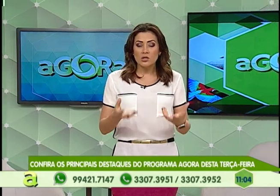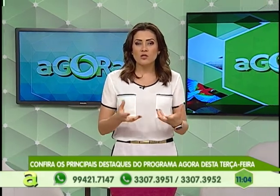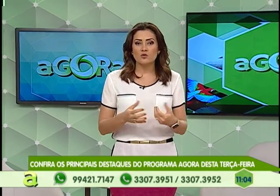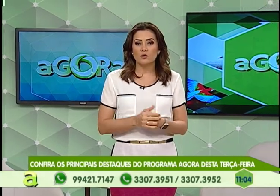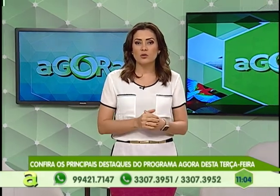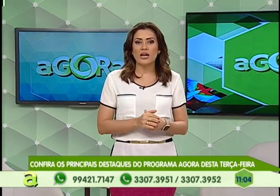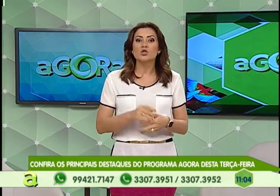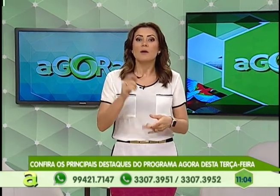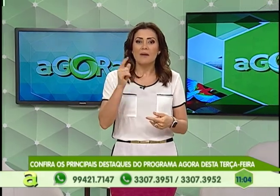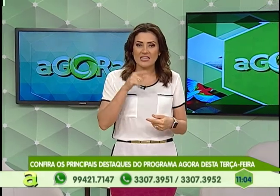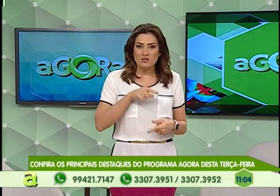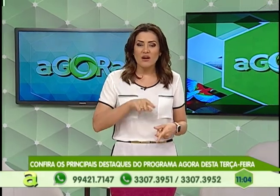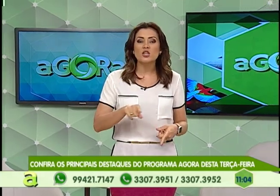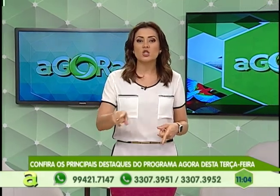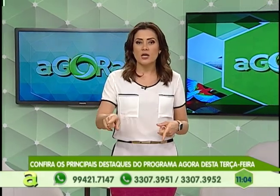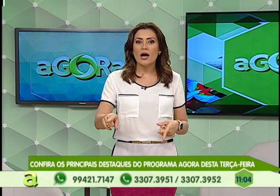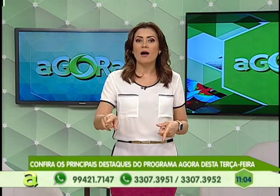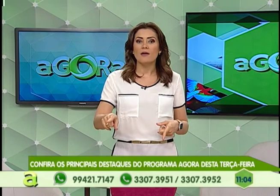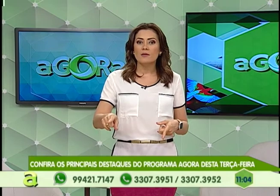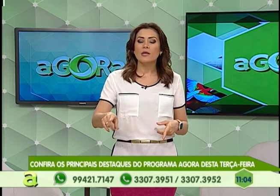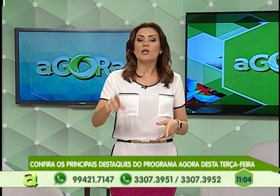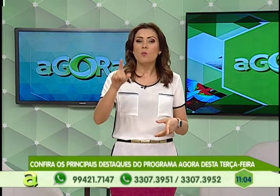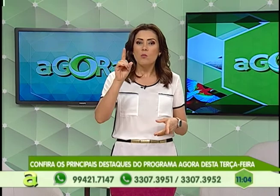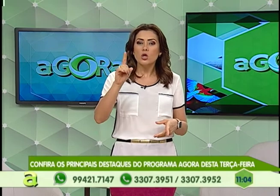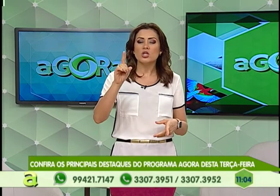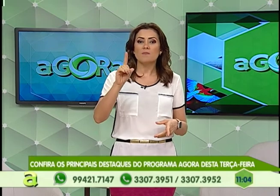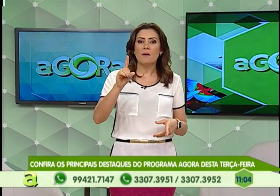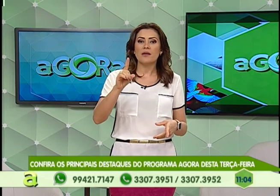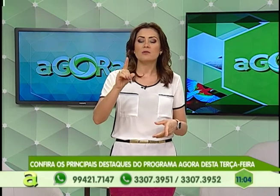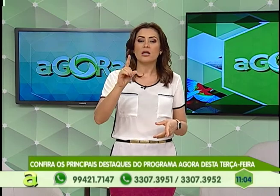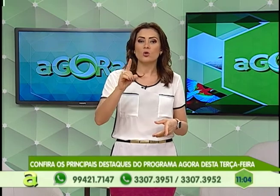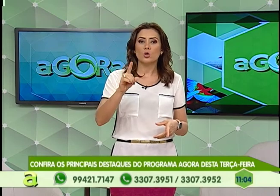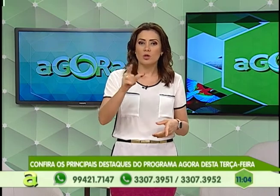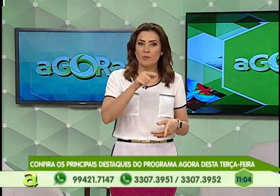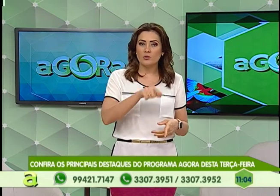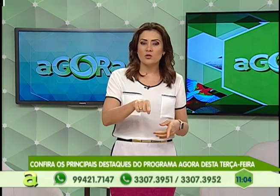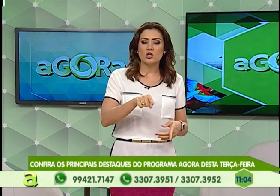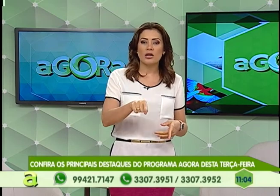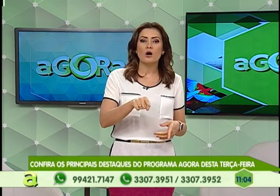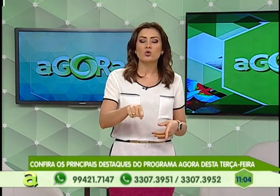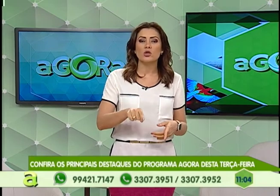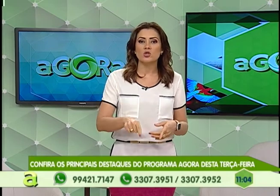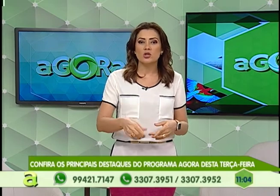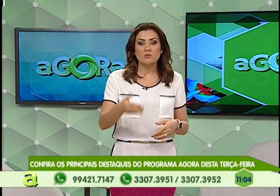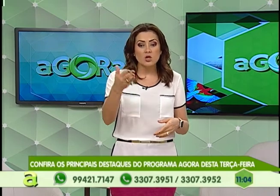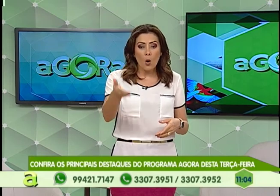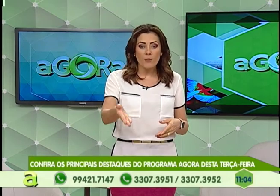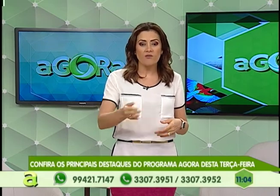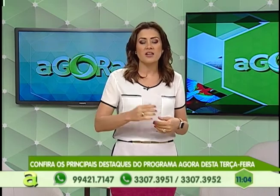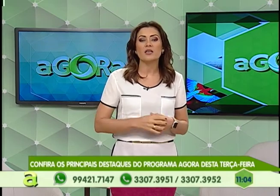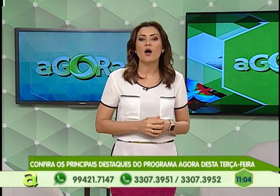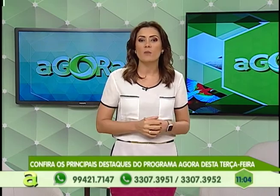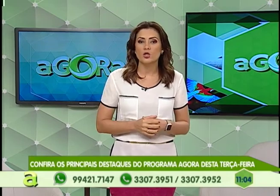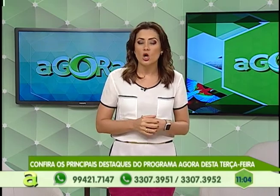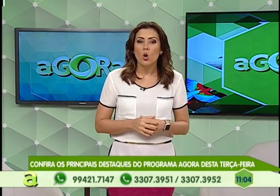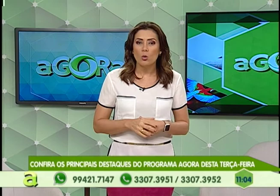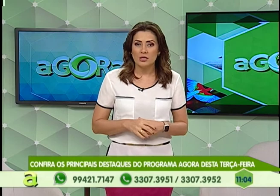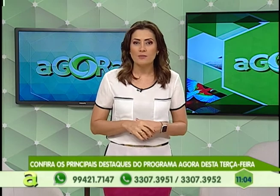tanta dificuldade, mas vai chegar. Porque tem um monte de equipamento, tecnologia, pra poder chegar à autoria de crimes e comprovar se realmente um crime